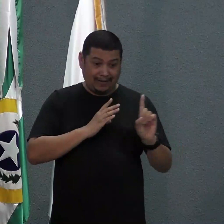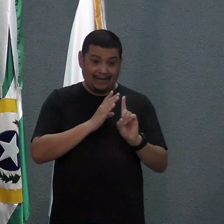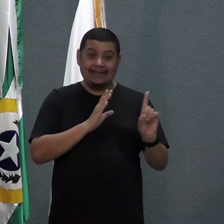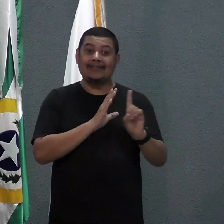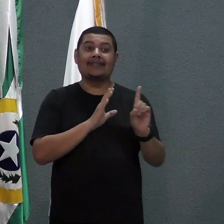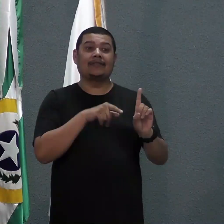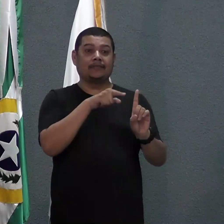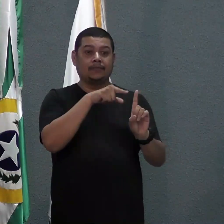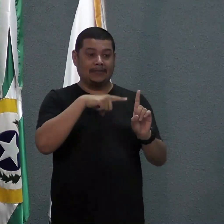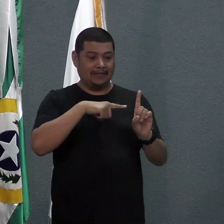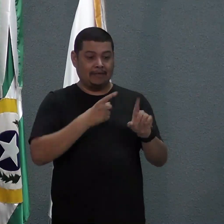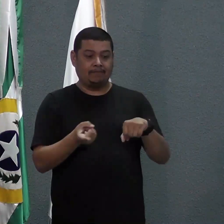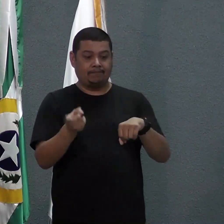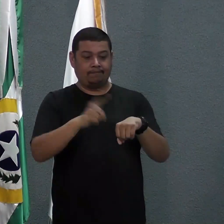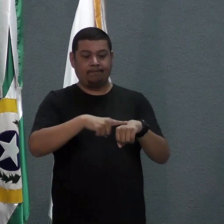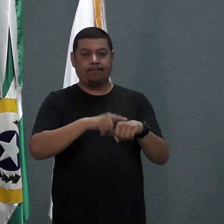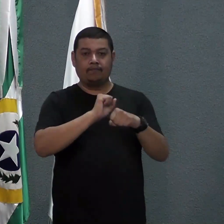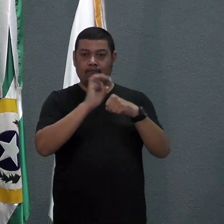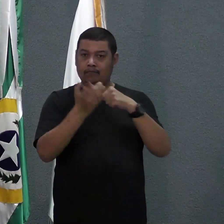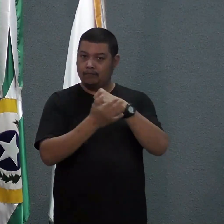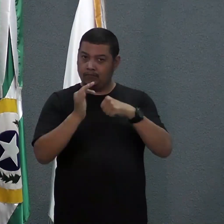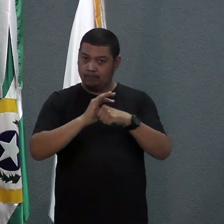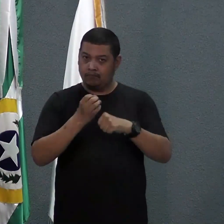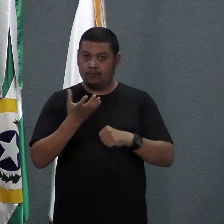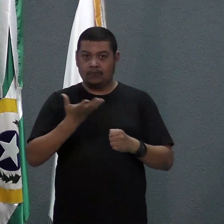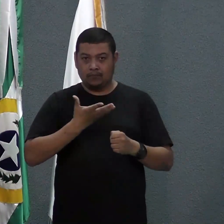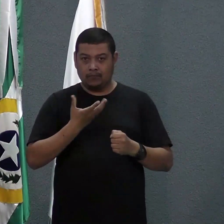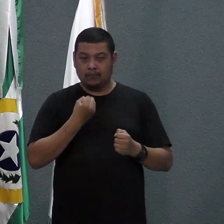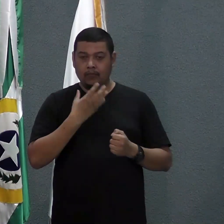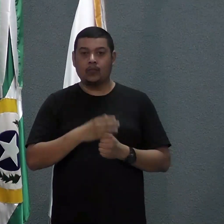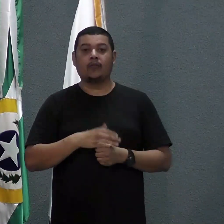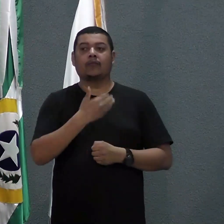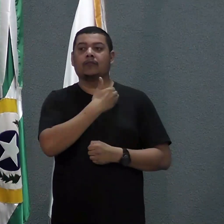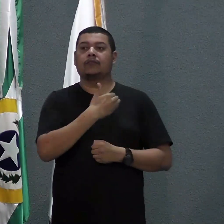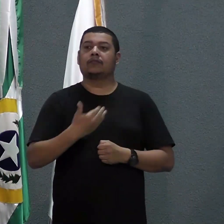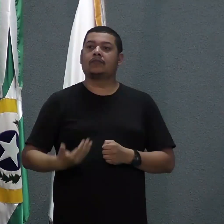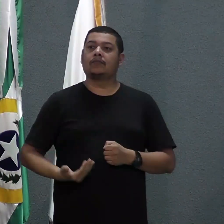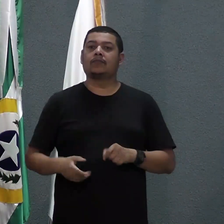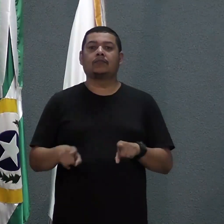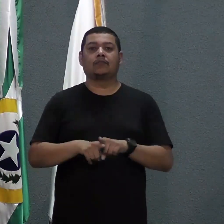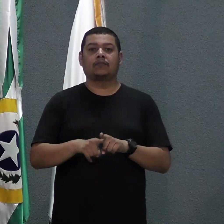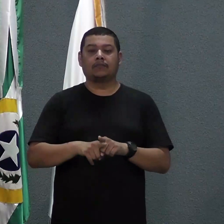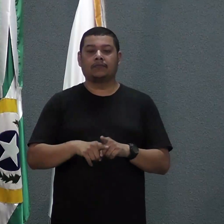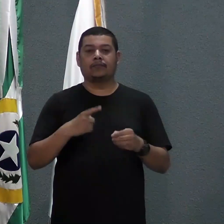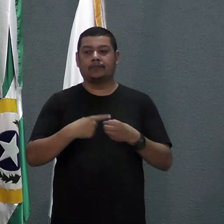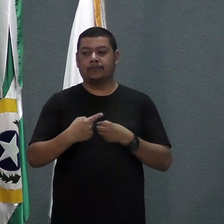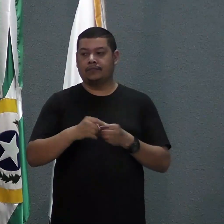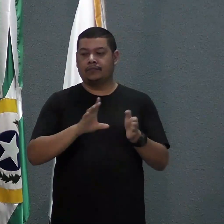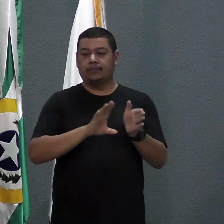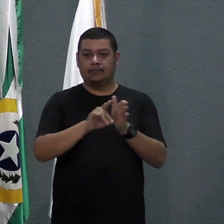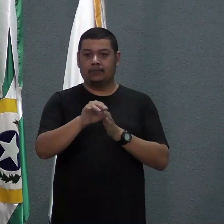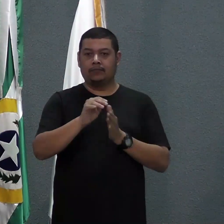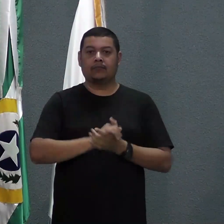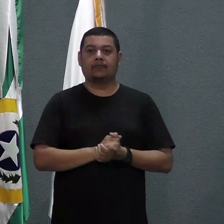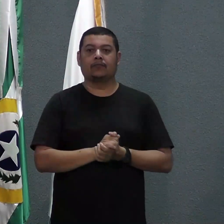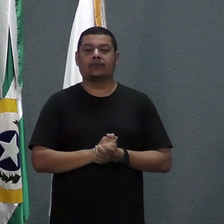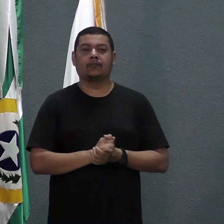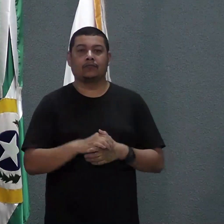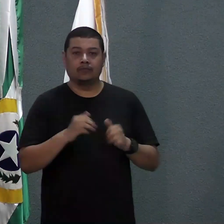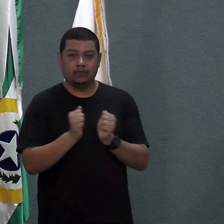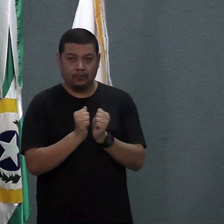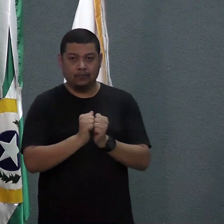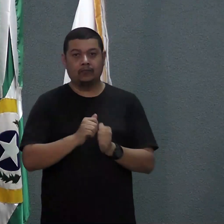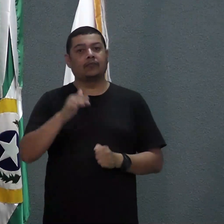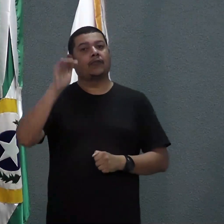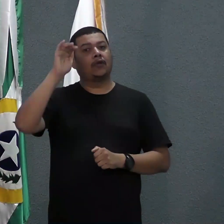testados com Covid. Quero aqui parabenizar não só o governo, mas também o município de Cacoal, né, através do prefeito